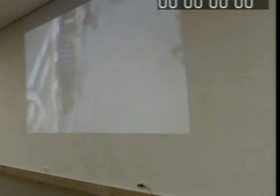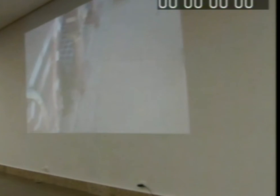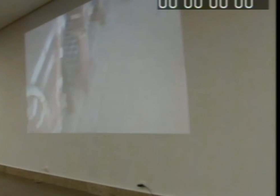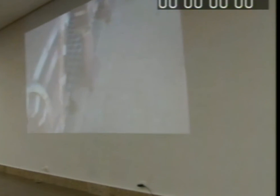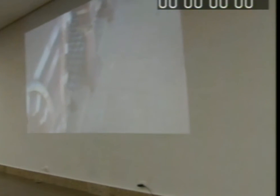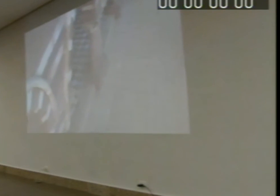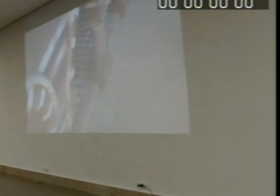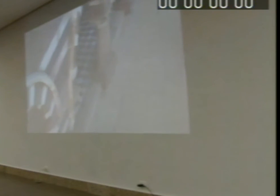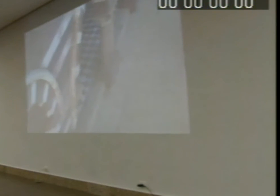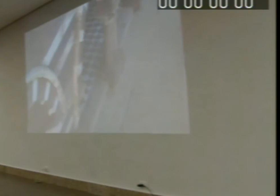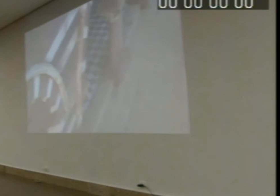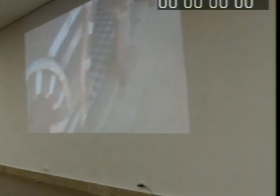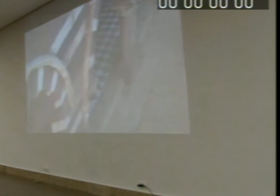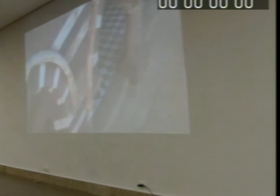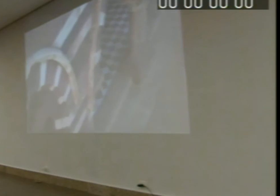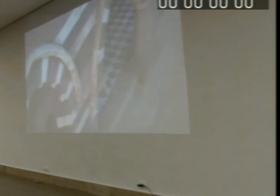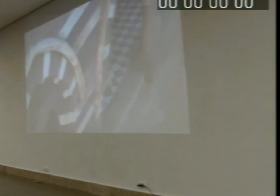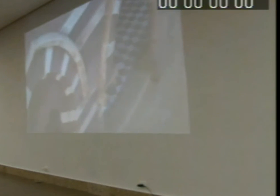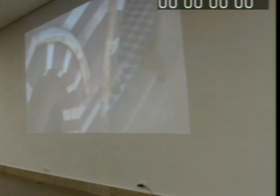Pass